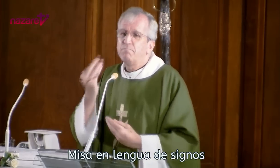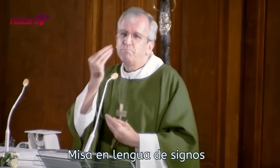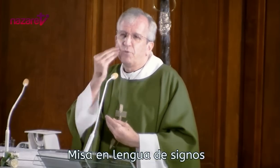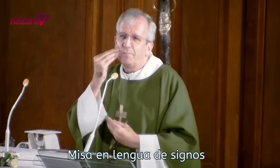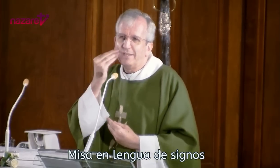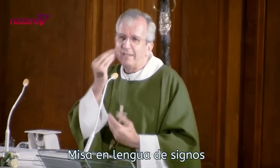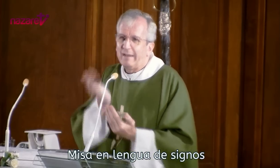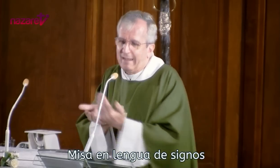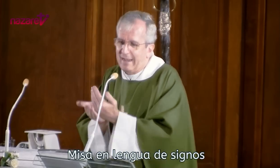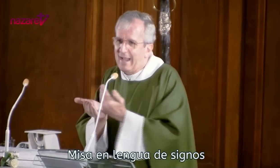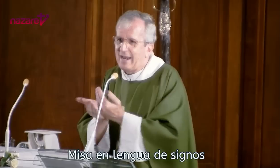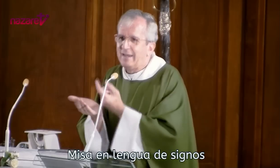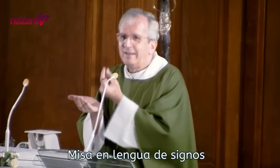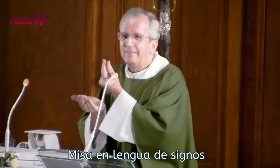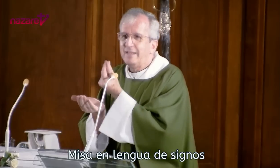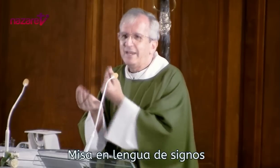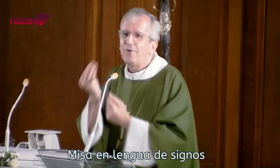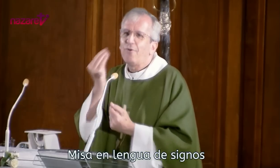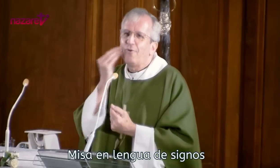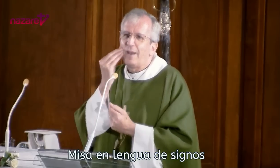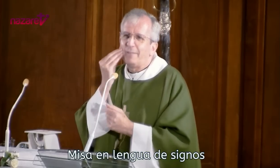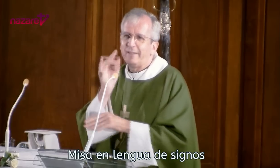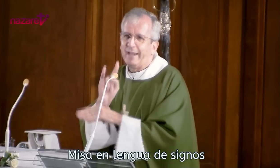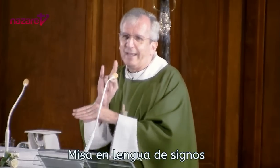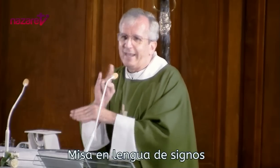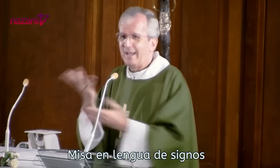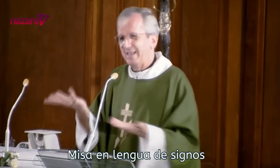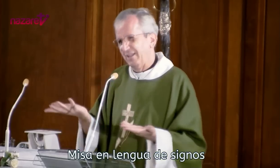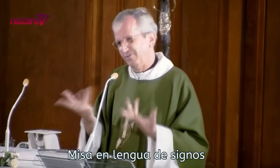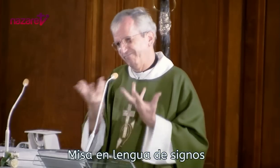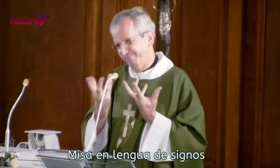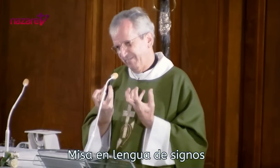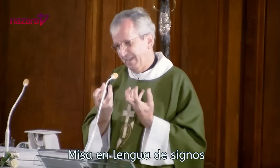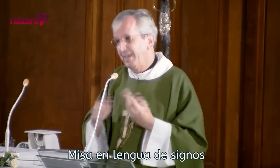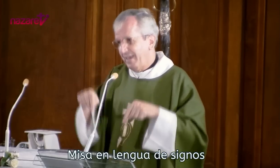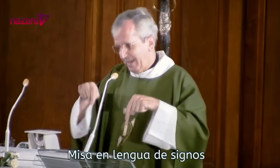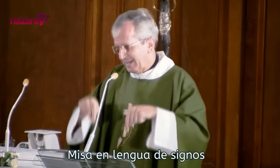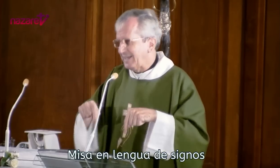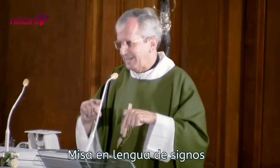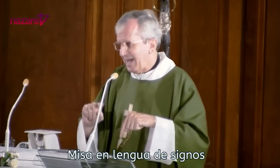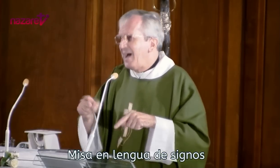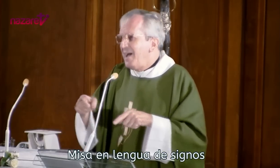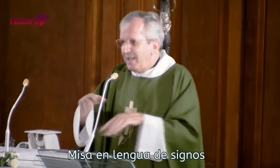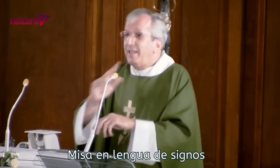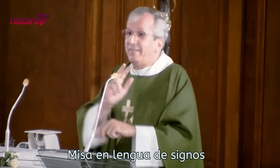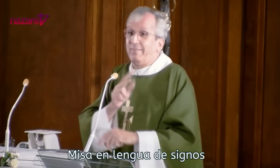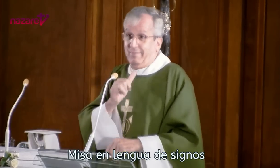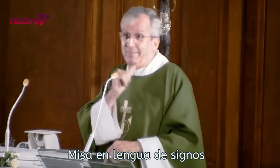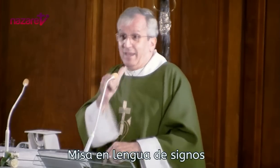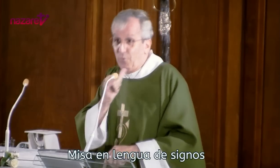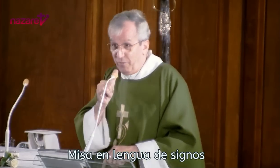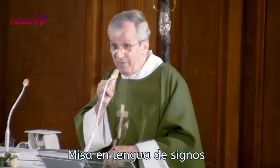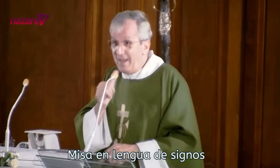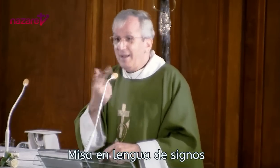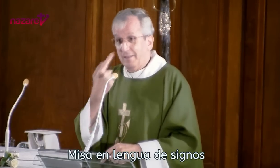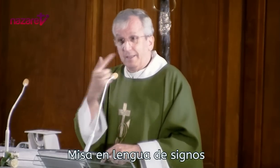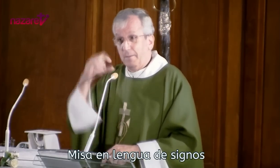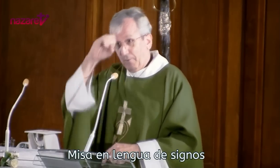por mentir, ganan dinero con la mentira, engañando. Esa es la denuncia del